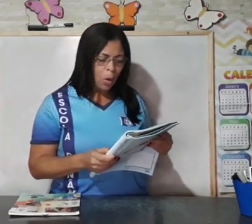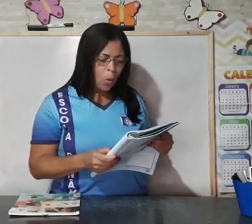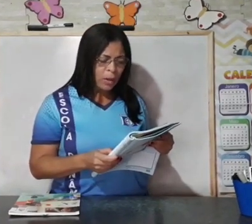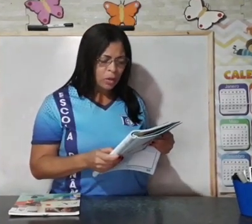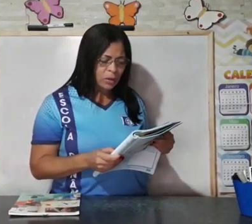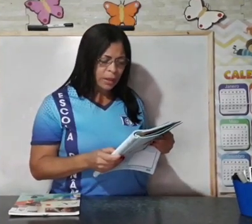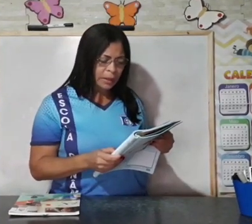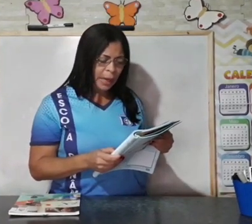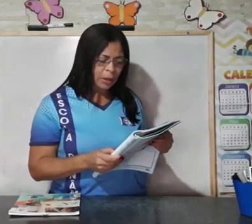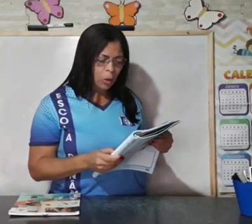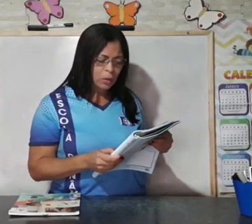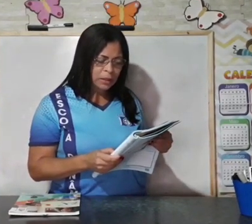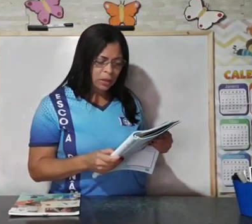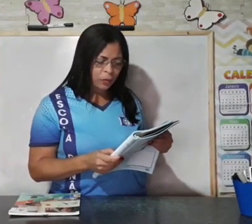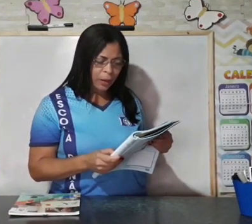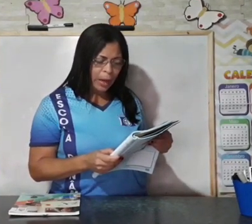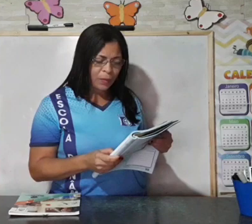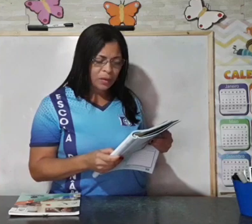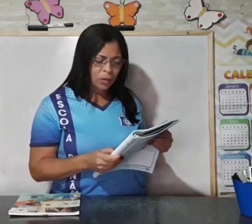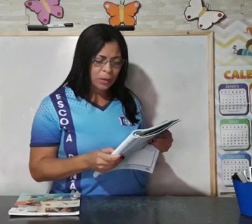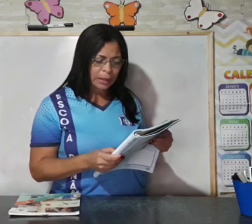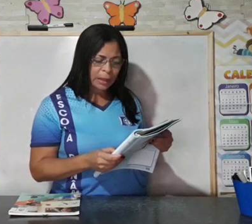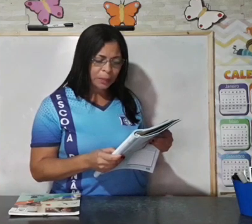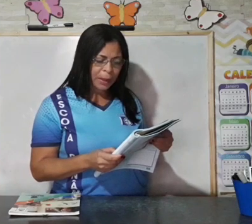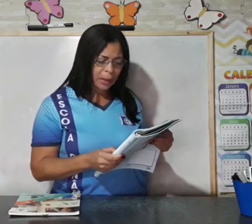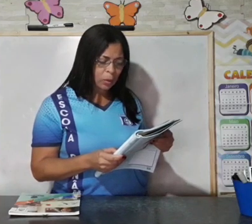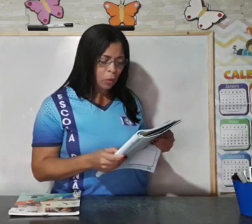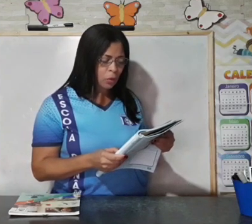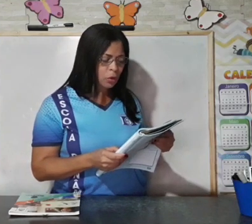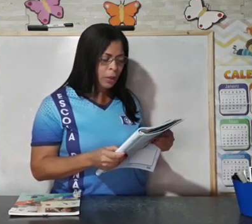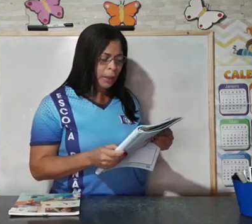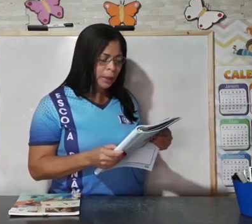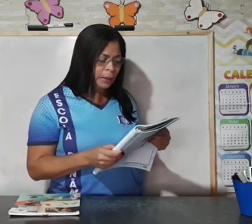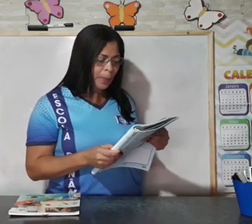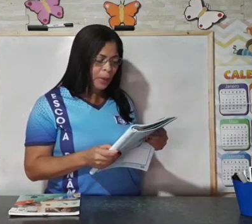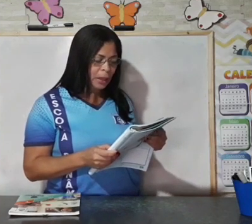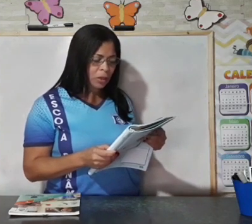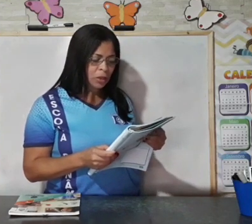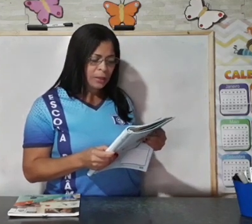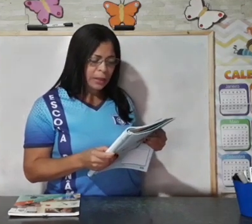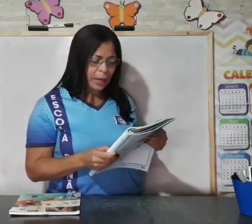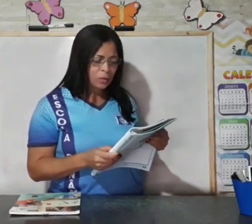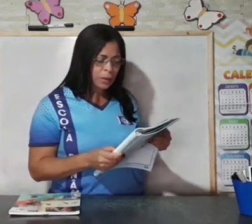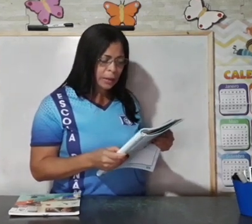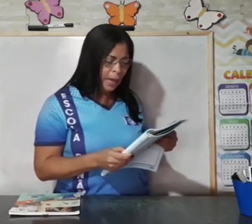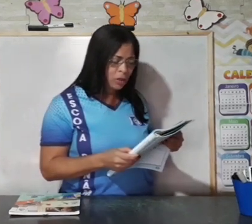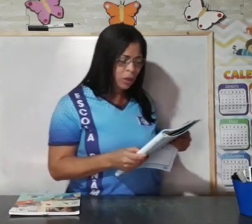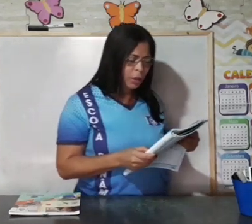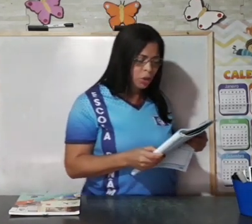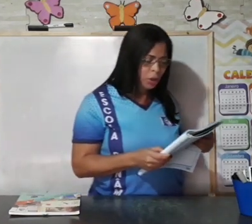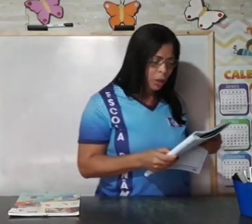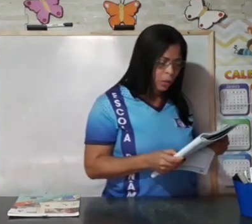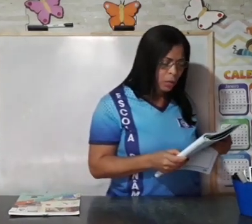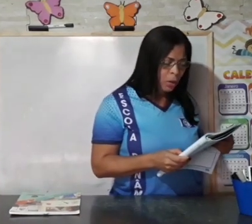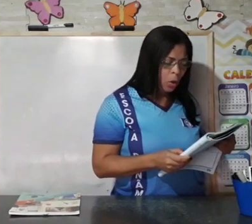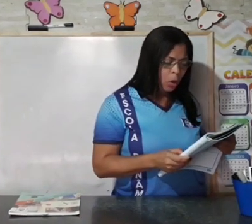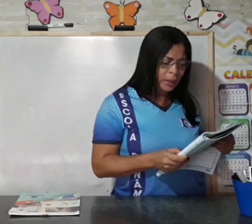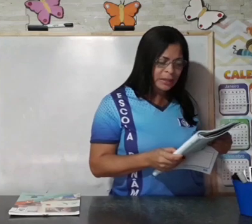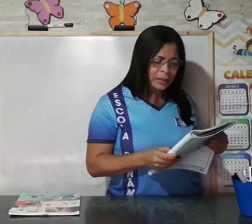Uma sociedade inclusiva é uma sociedade para todos, independente de sexo, idade, religião ou